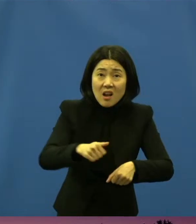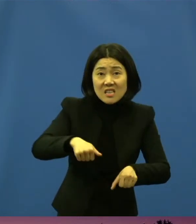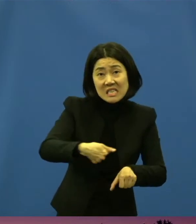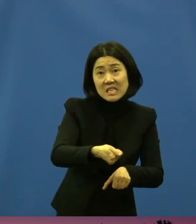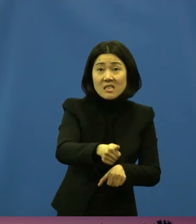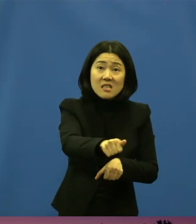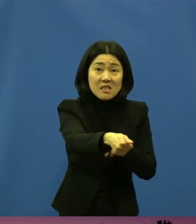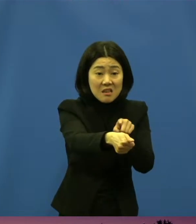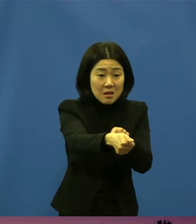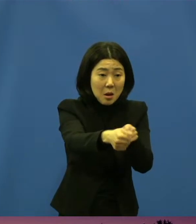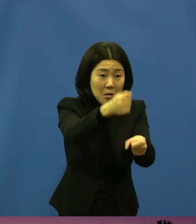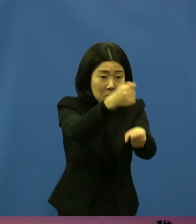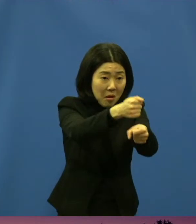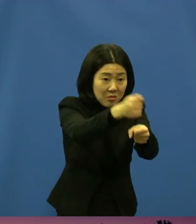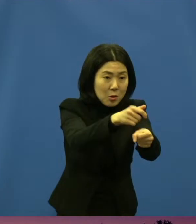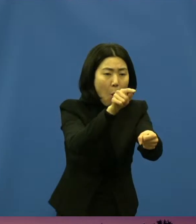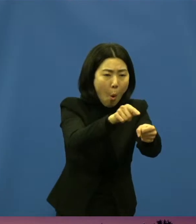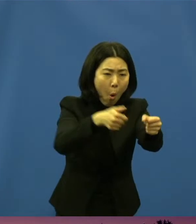우상으로 바꾸었느니라.